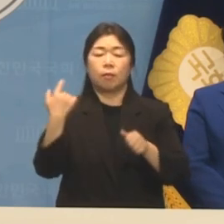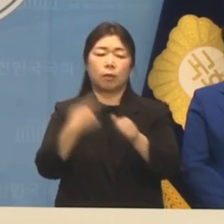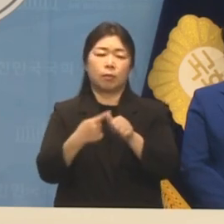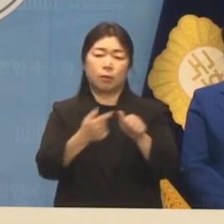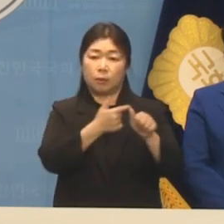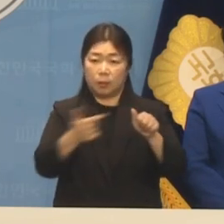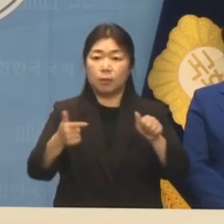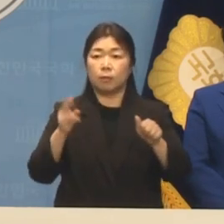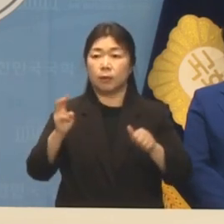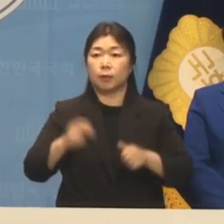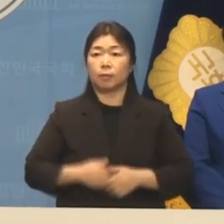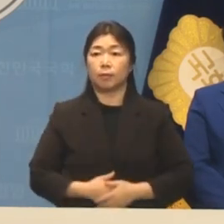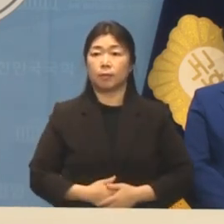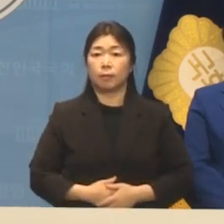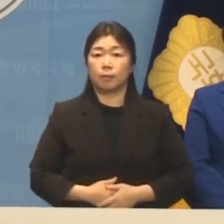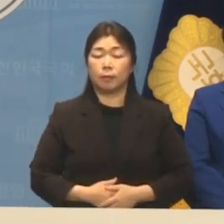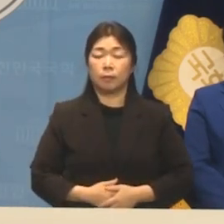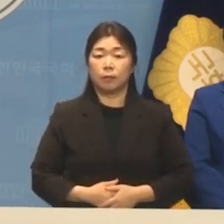충분하다.